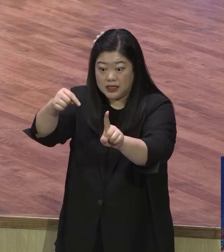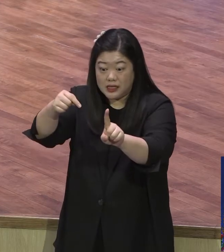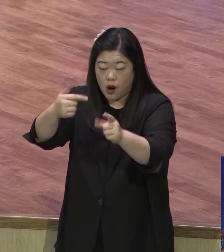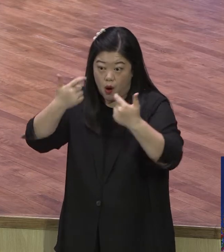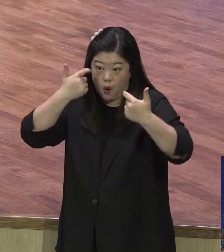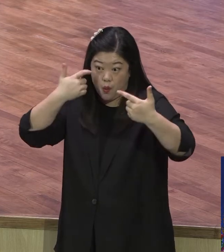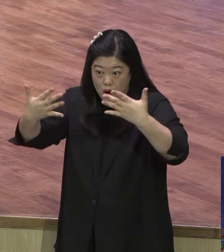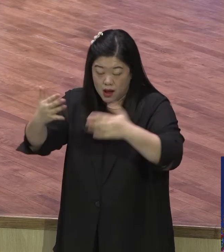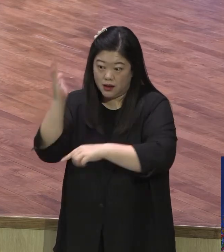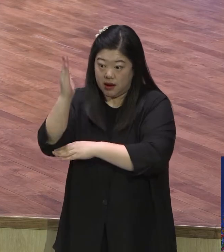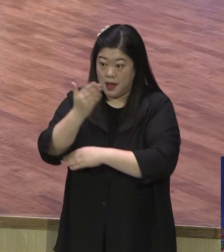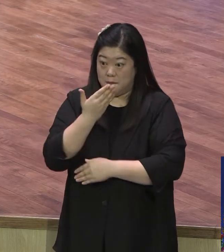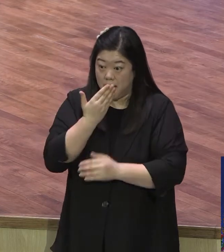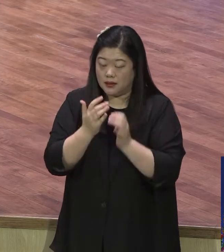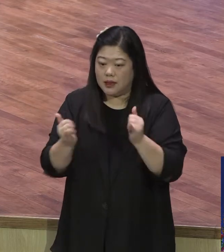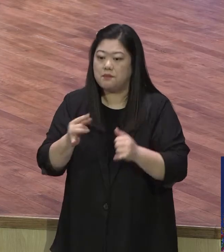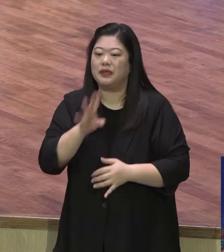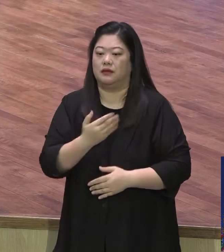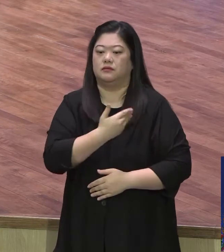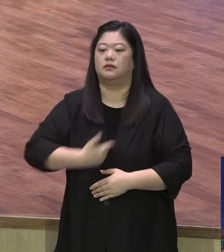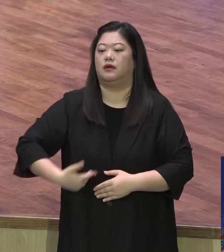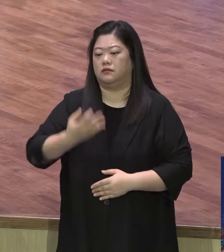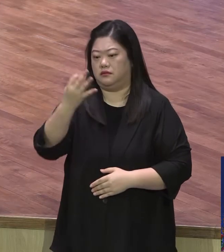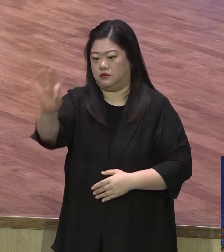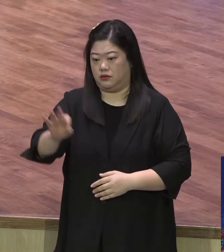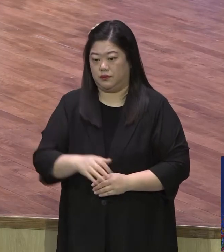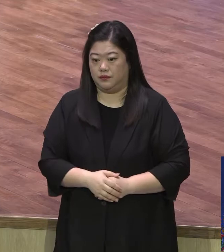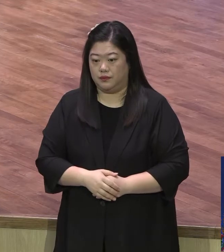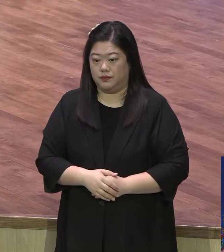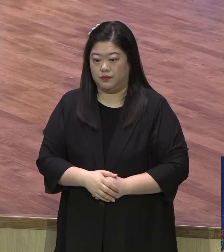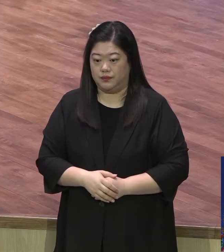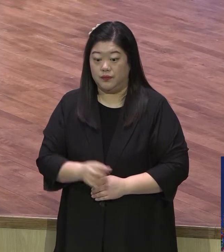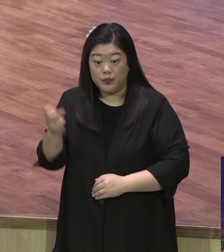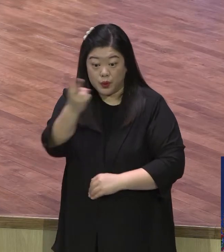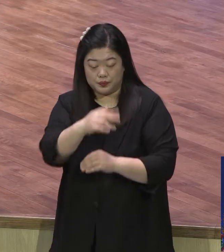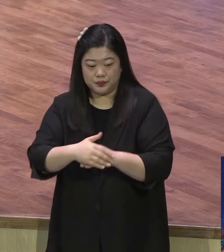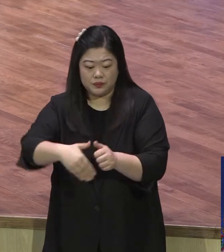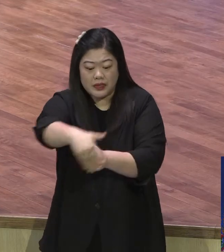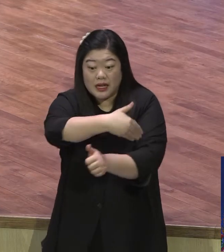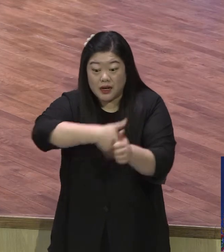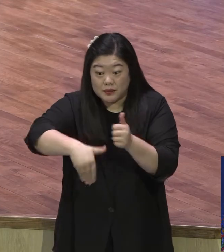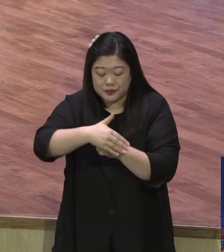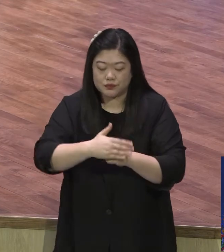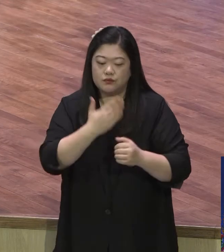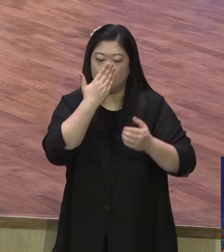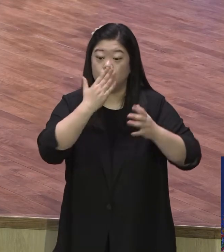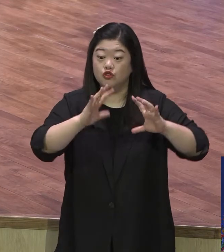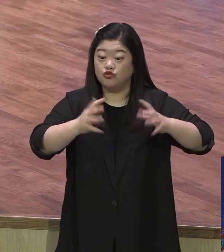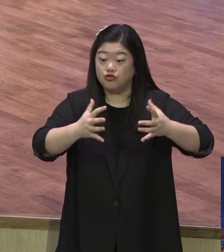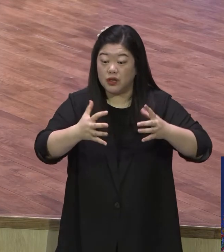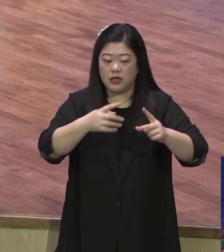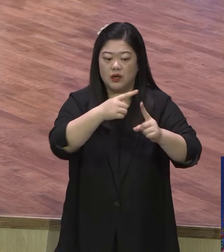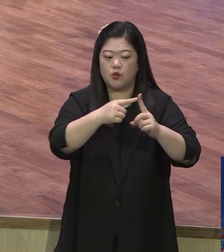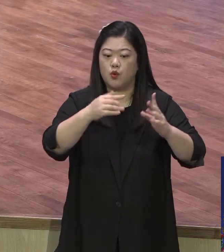또 또 있었을 있었을 팔은 팔은 그 그 당시 당시 유대교건 무섭지요